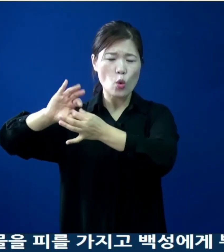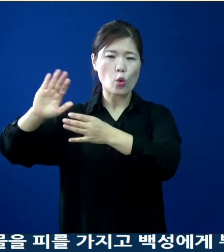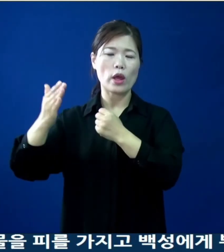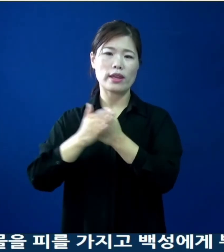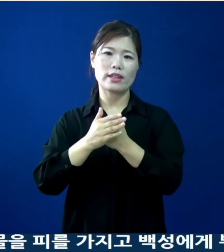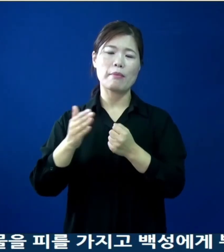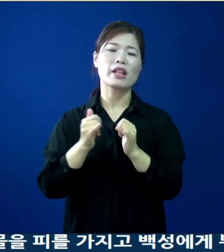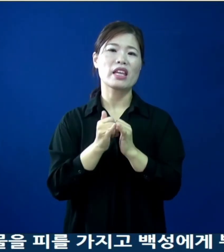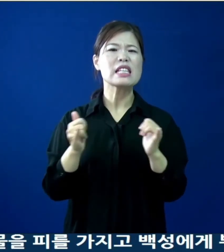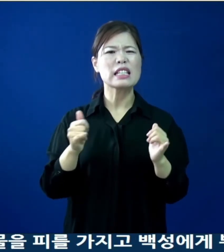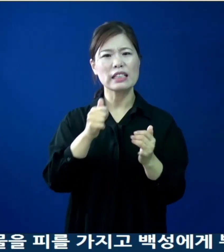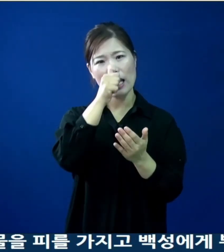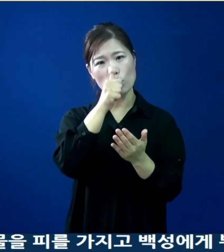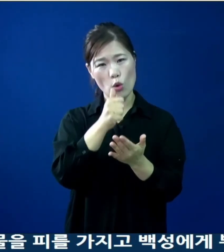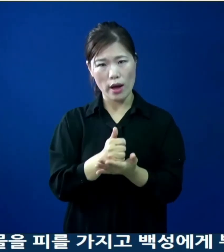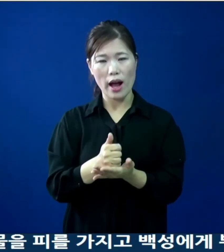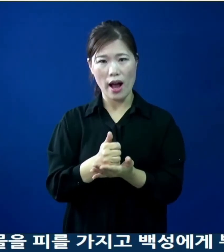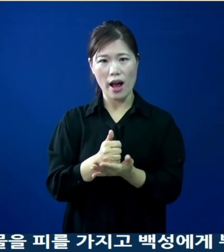인간이 지은 죄가